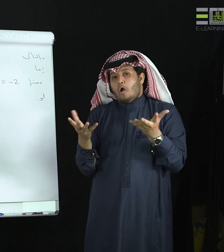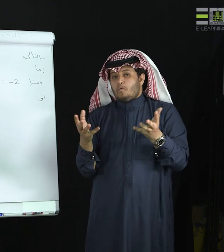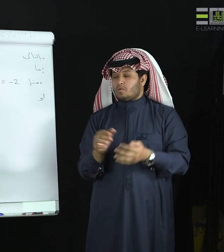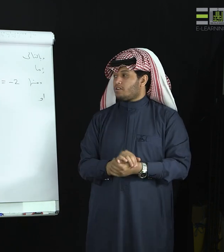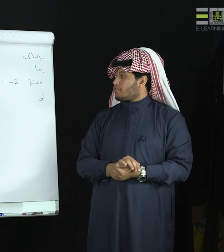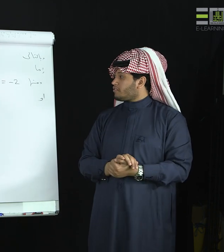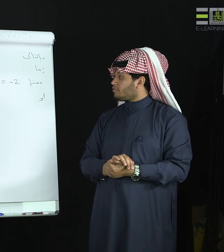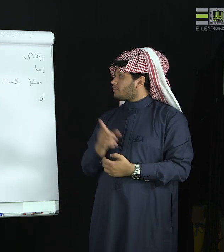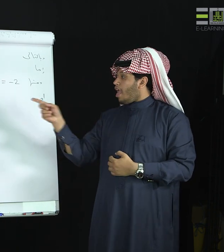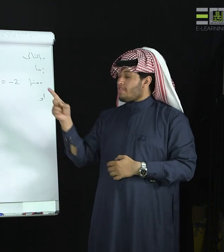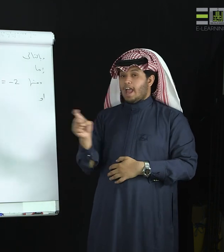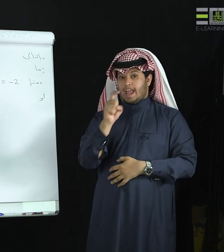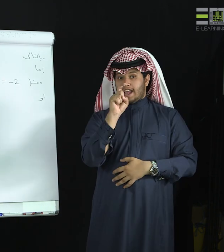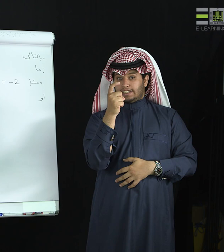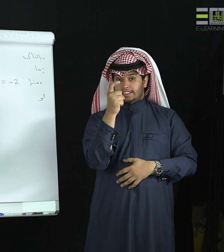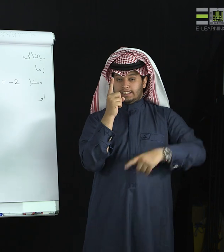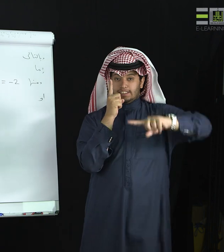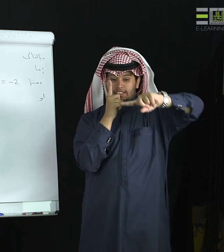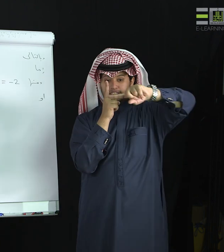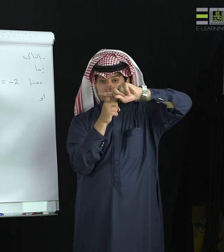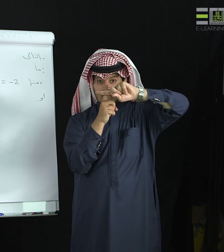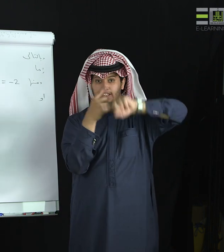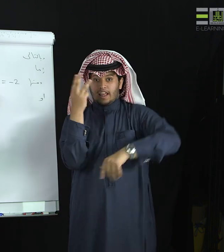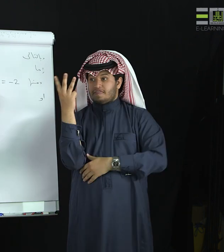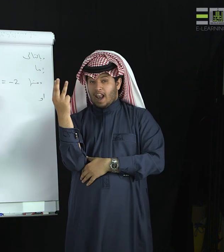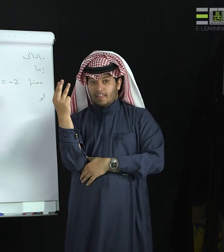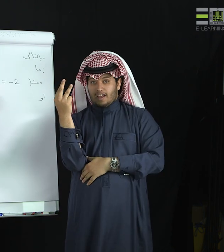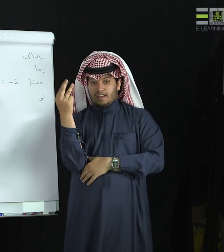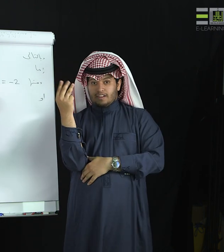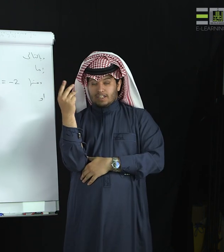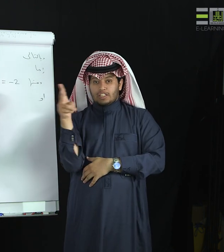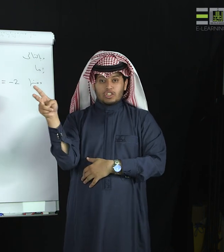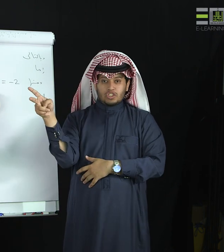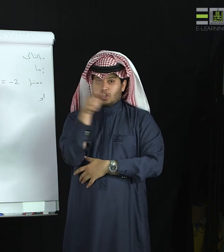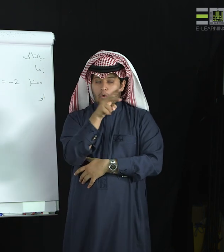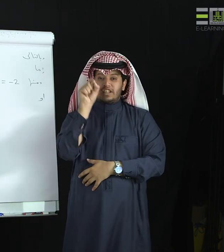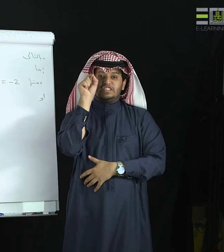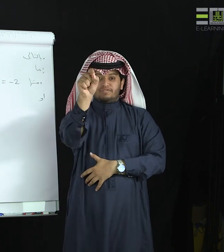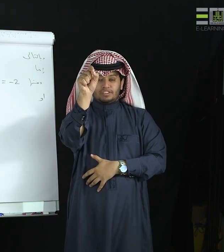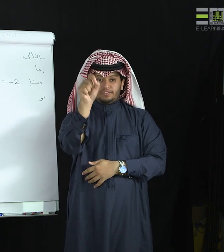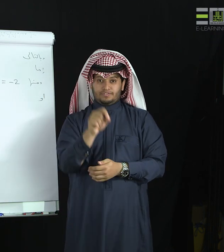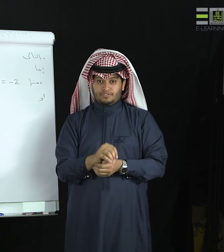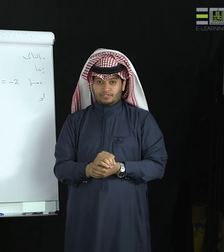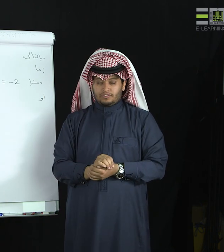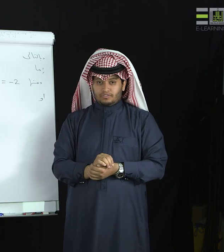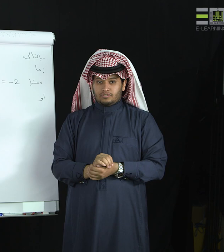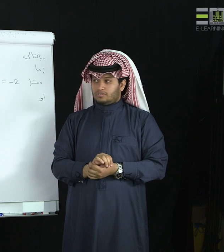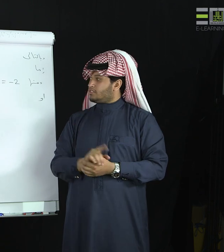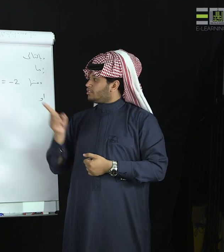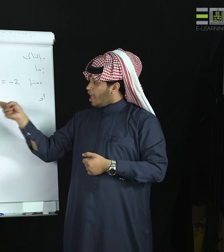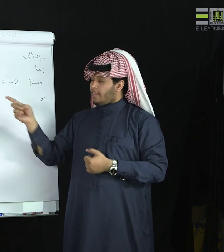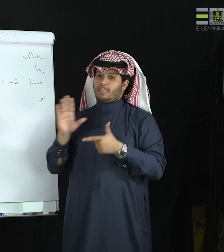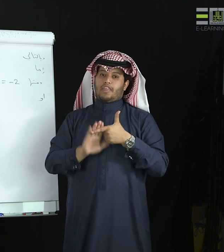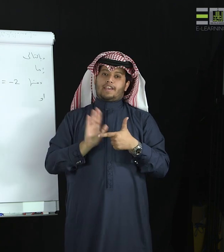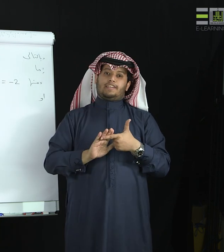إكس العامل التاني اللي هو إكس زائد تلاتة يساوي صفر، ده الاختيار